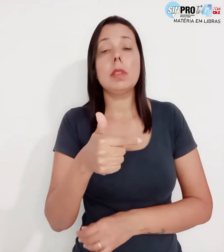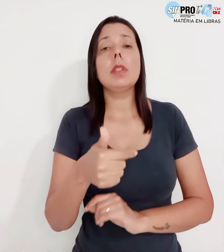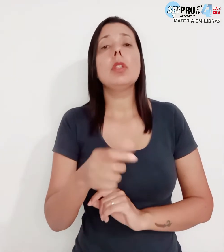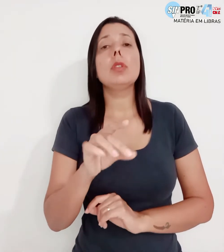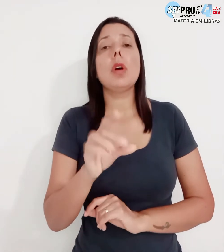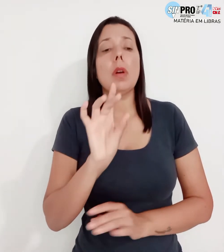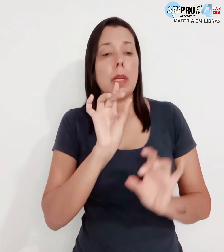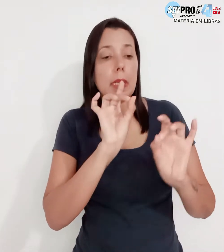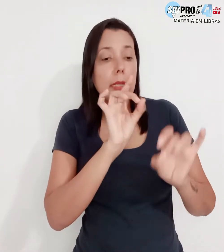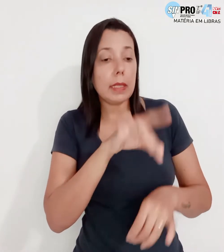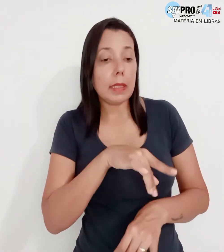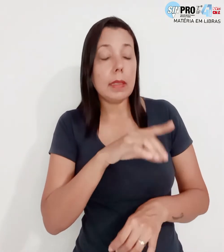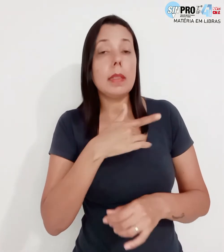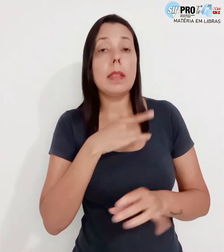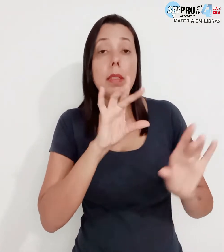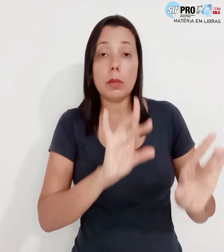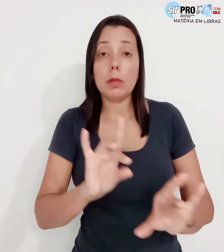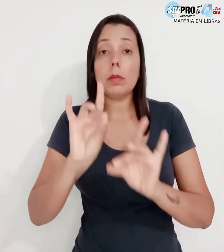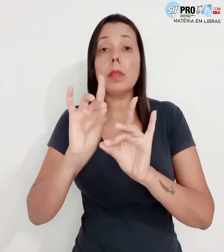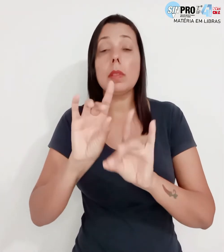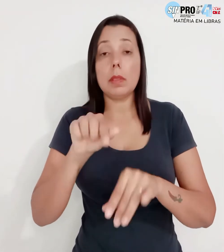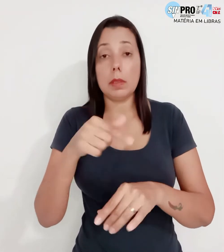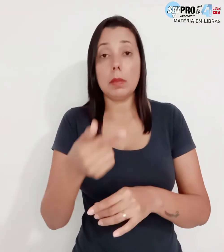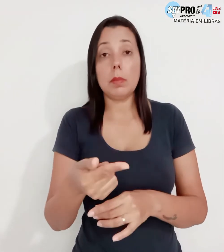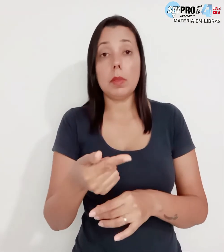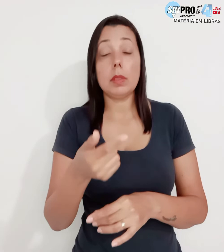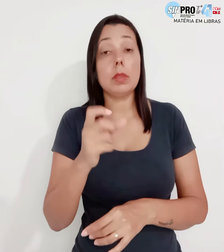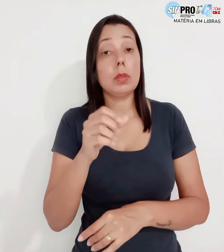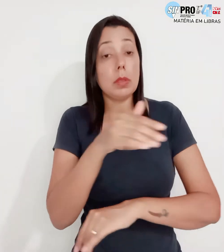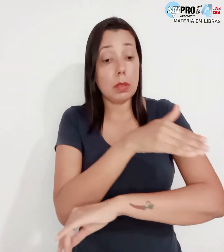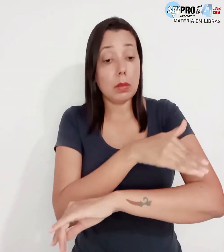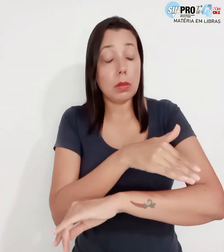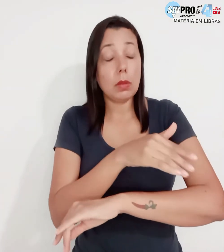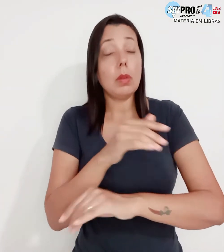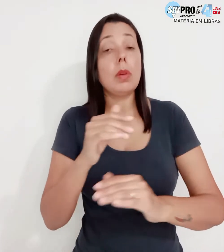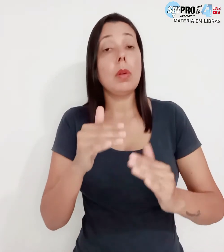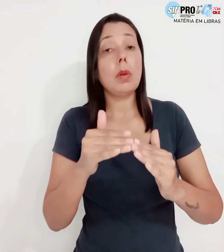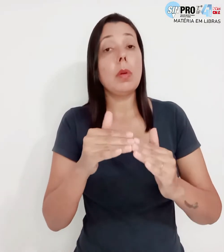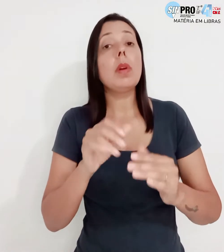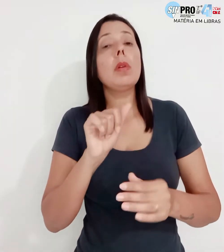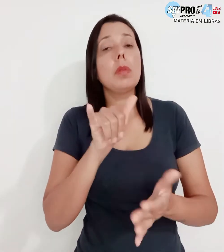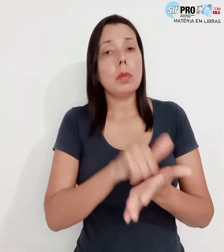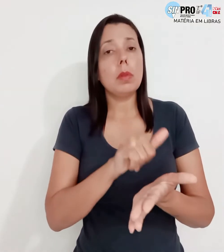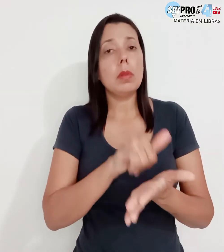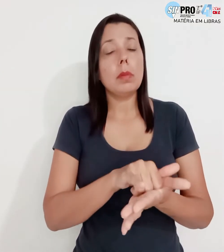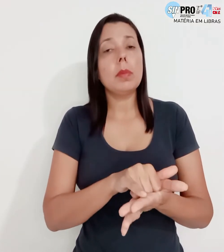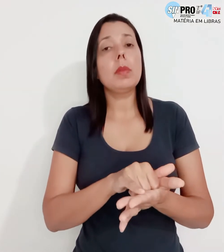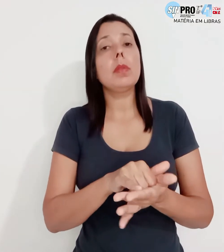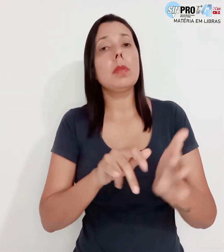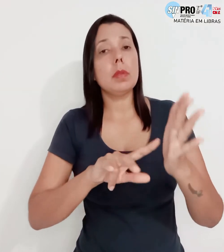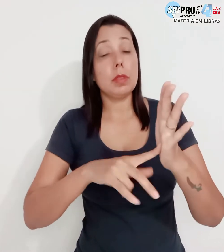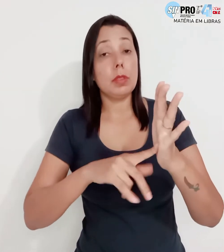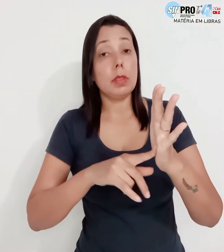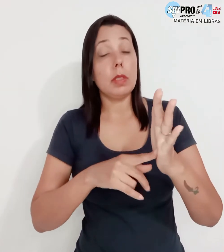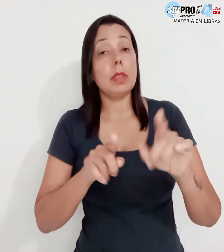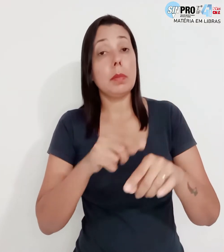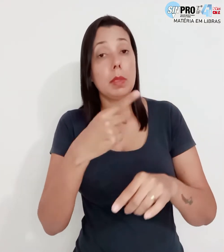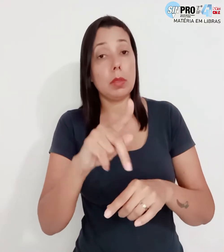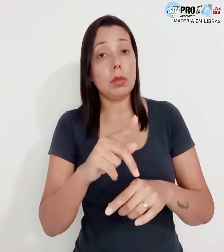basta clicar no link a seguir. O endereço é o do aplicativo do sindicato e sua